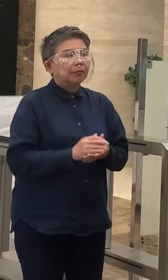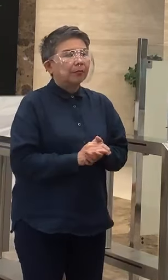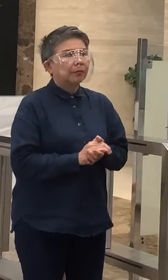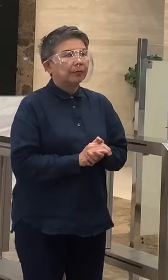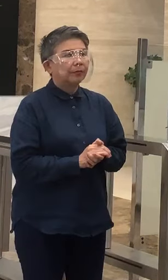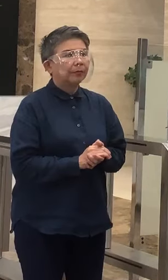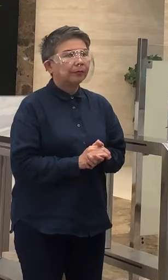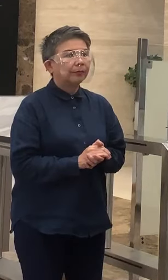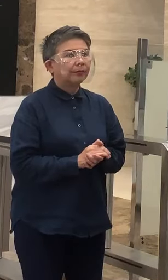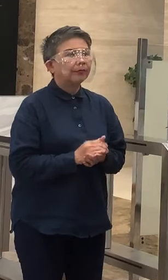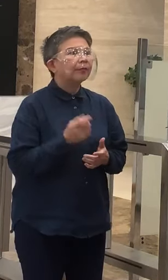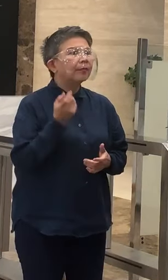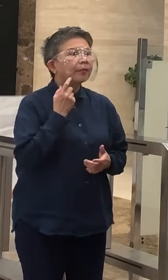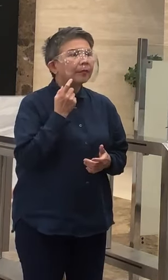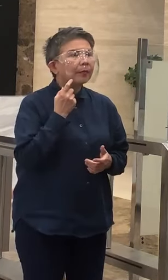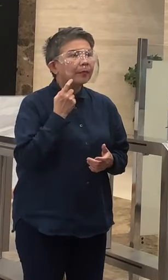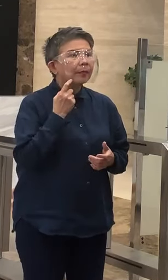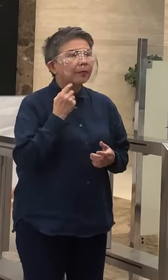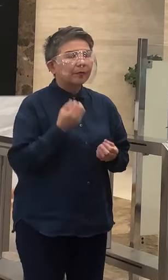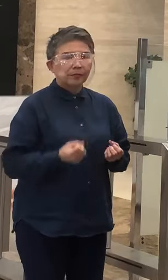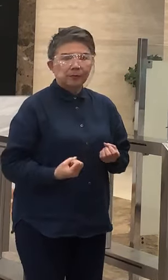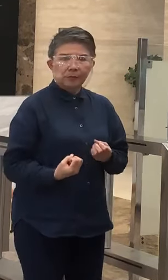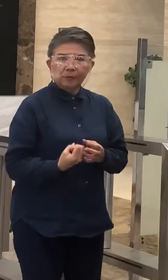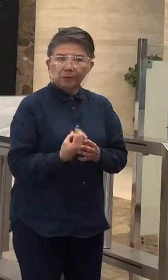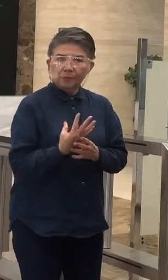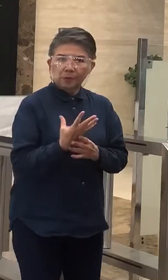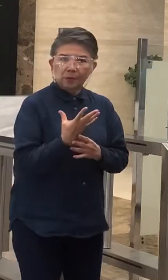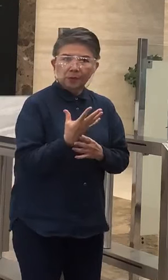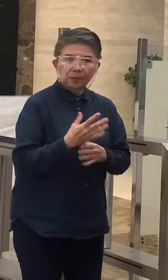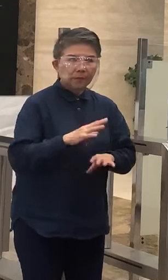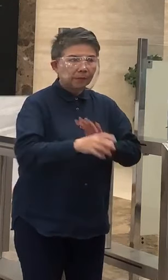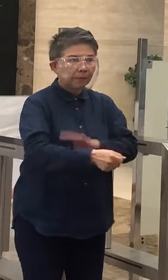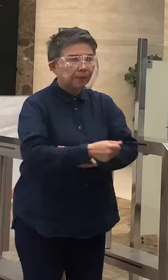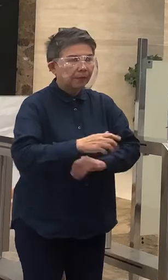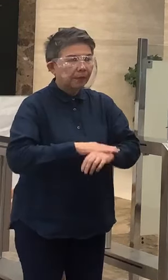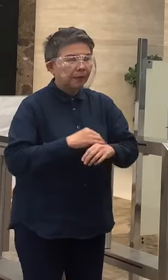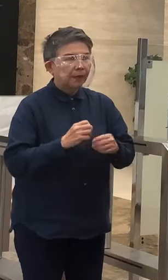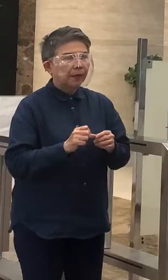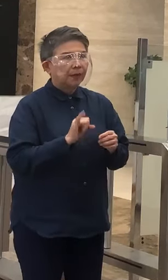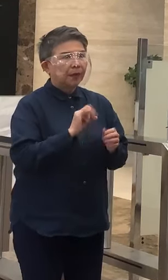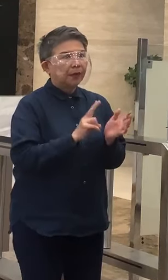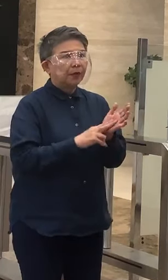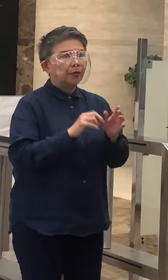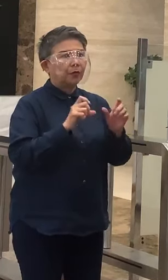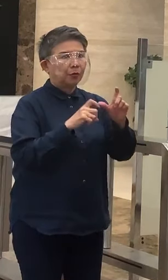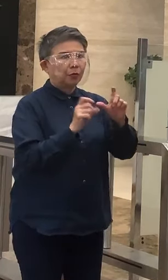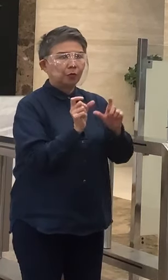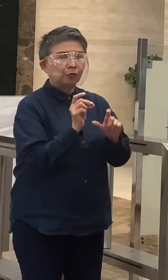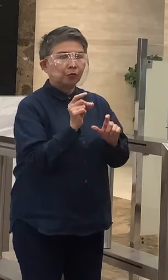daripada pemenangan penanganan kasus indosurya